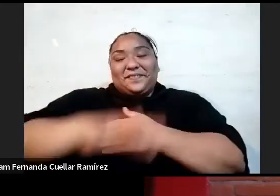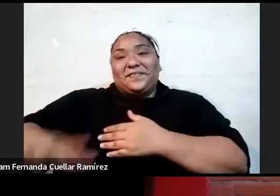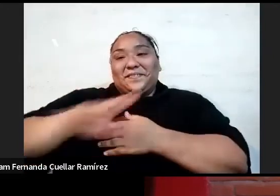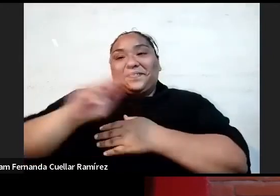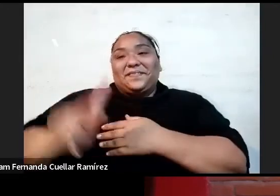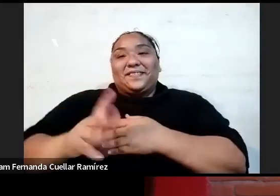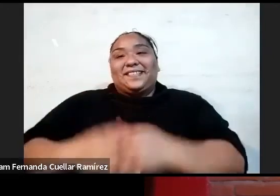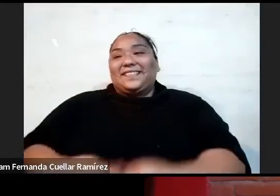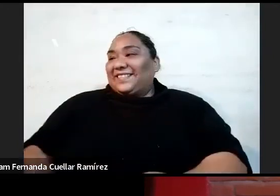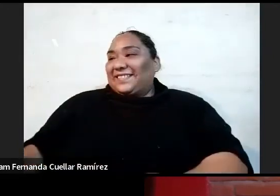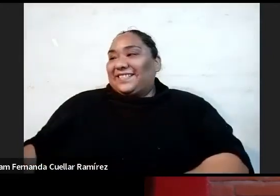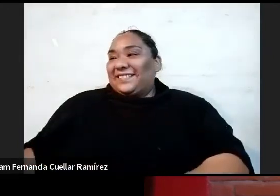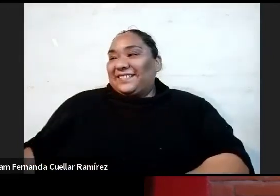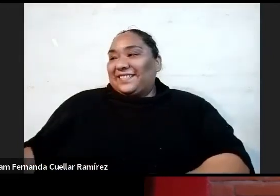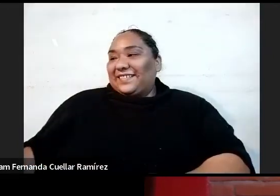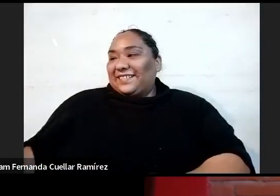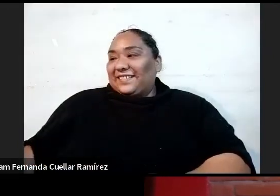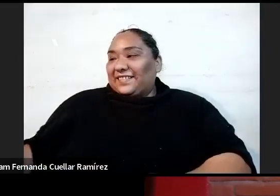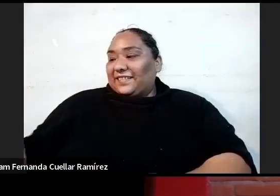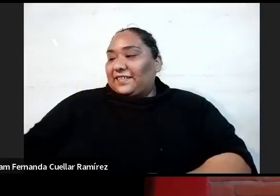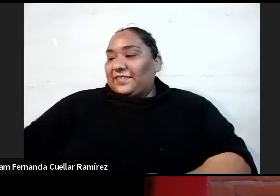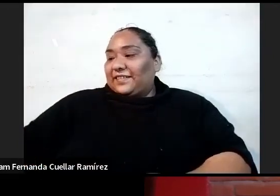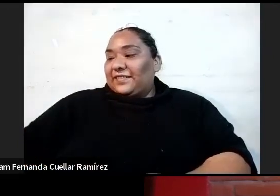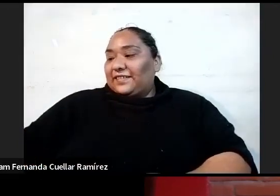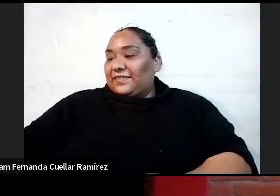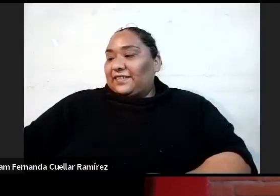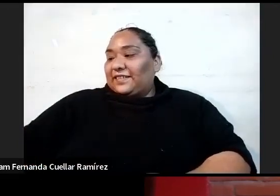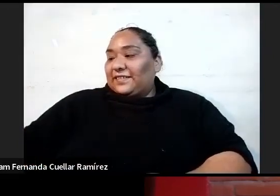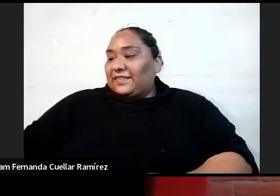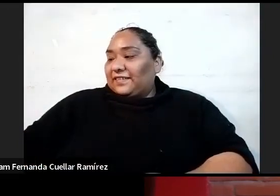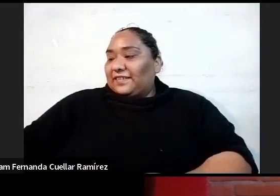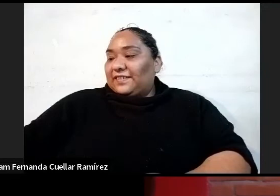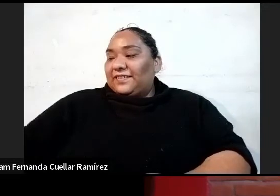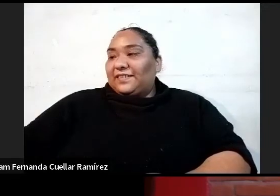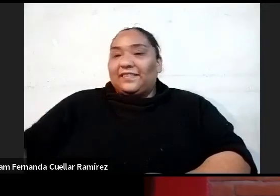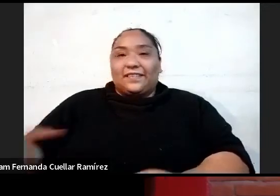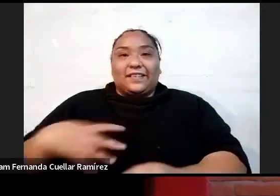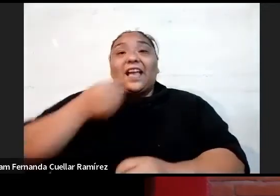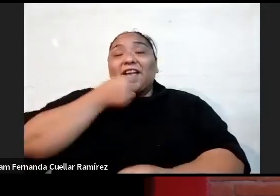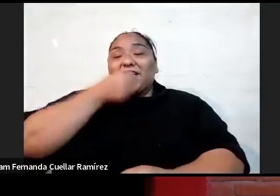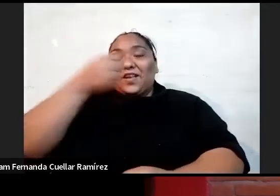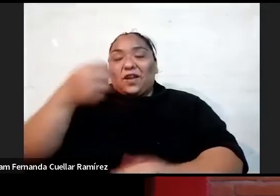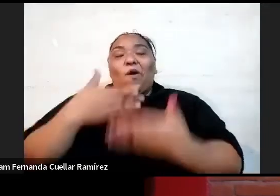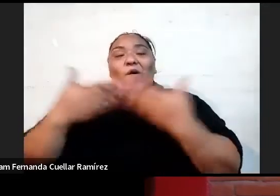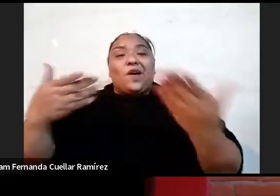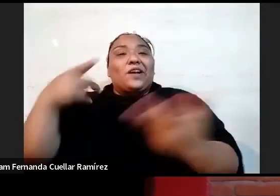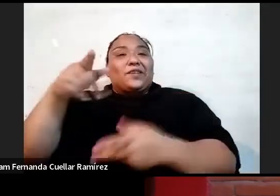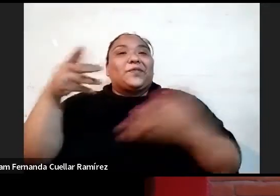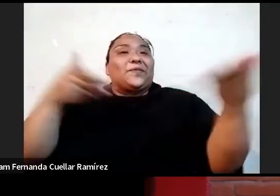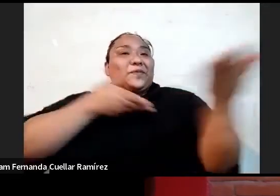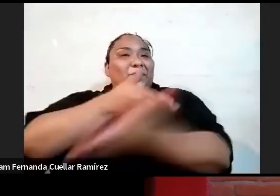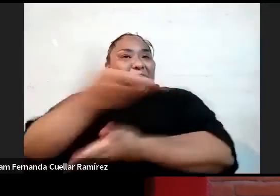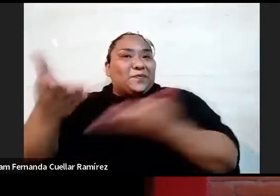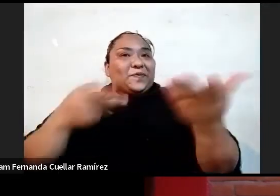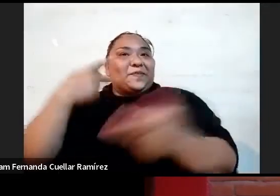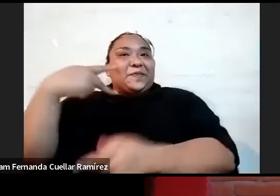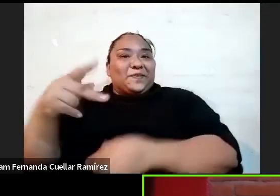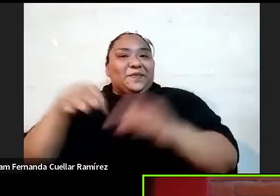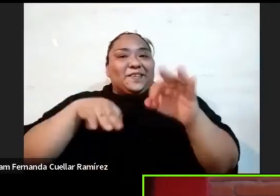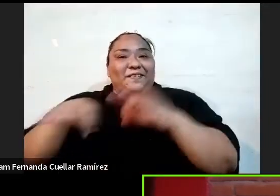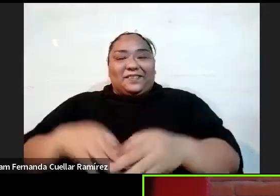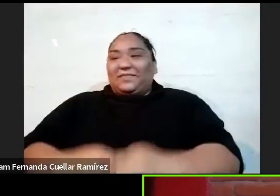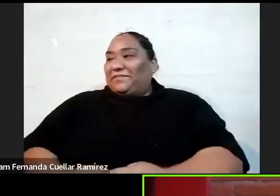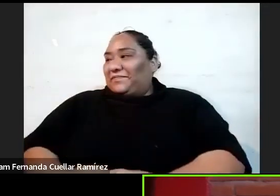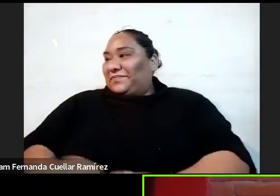puedes seguir compartiendo. Entonces, bueno, pues te dejo el micrófono, todo tuyo, para que nos compartas algo de tu trabajo. Ok.